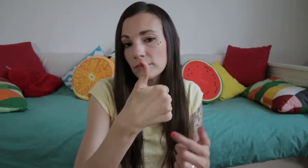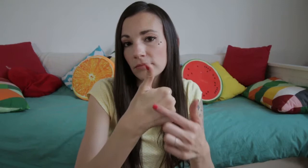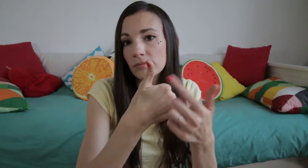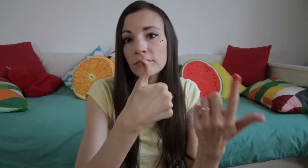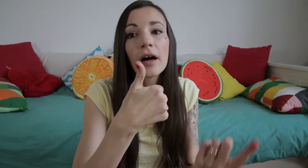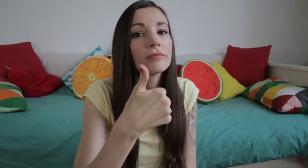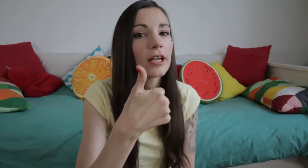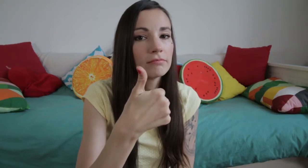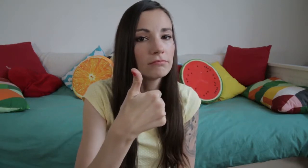1, voilà.